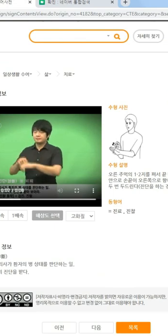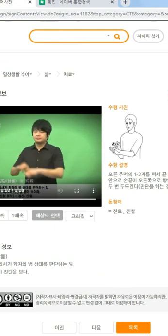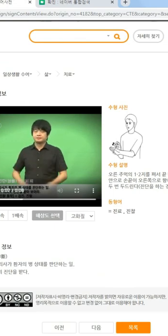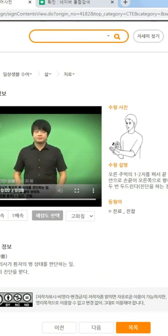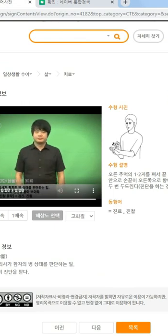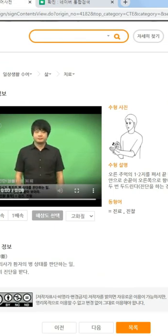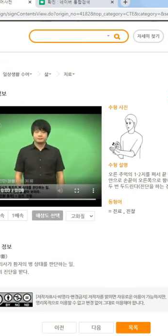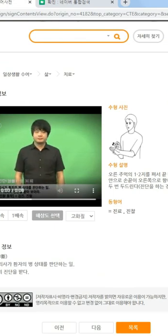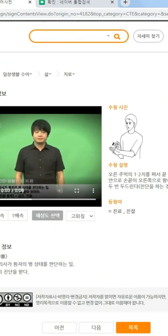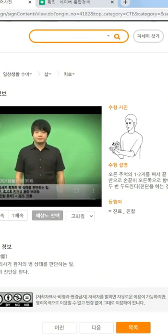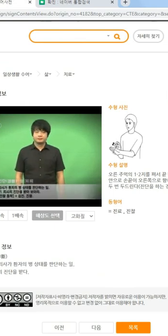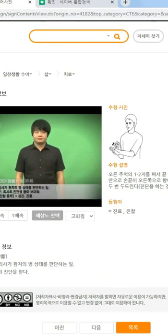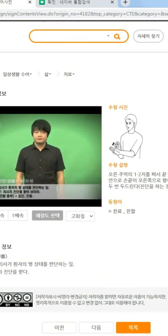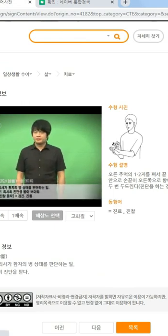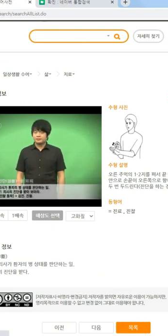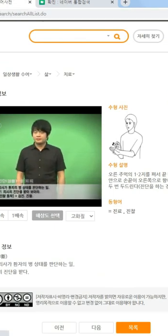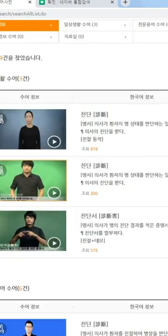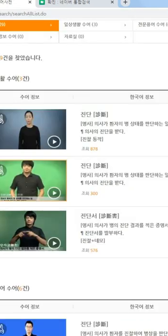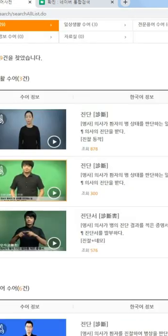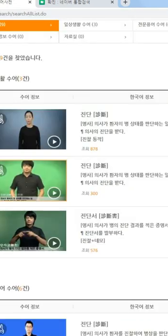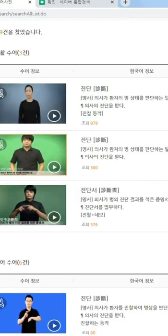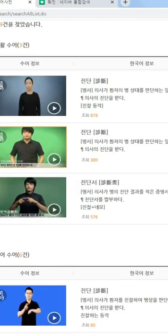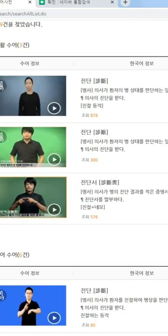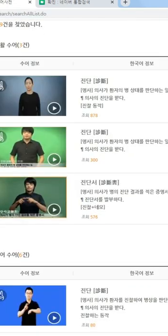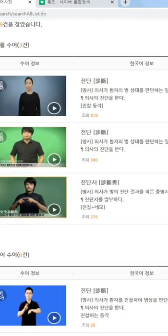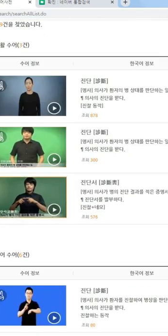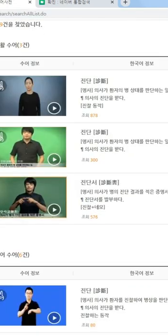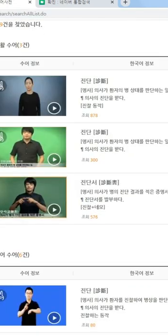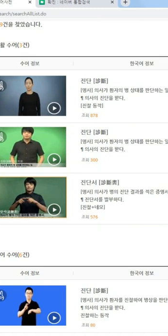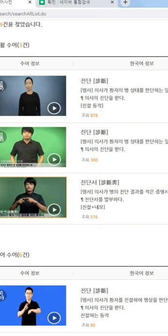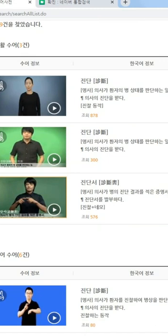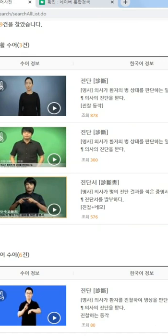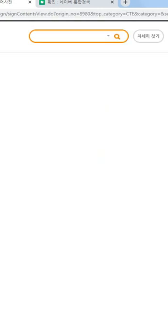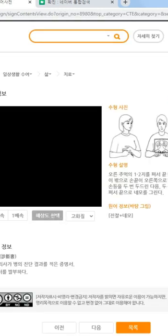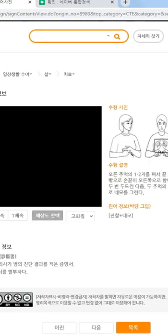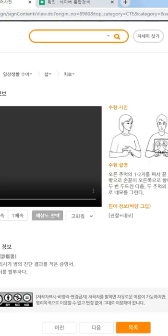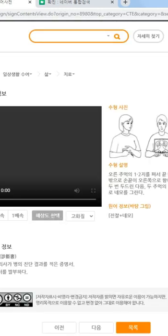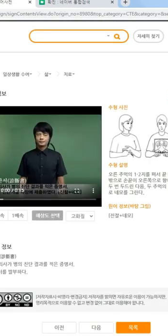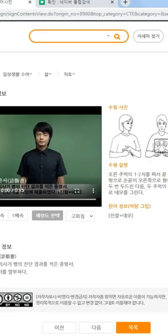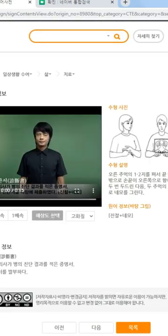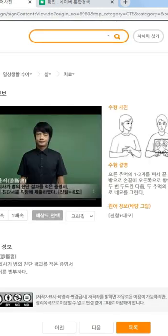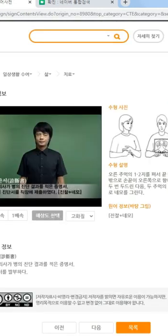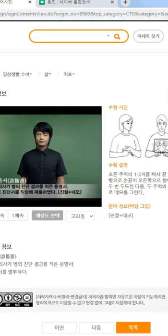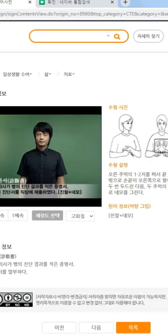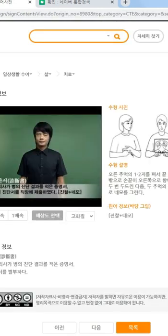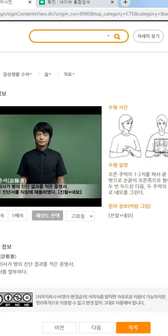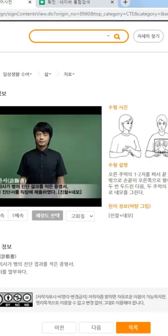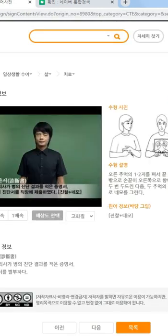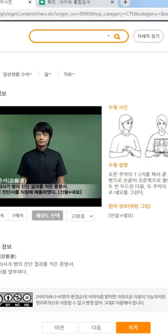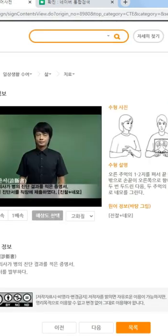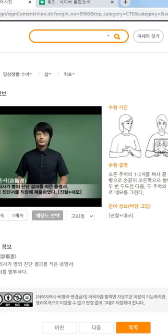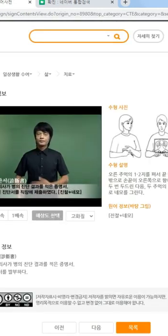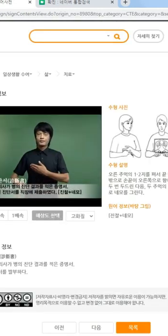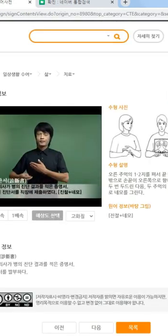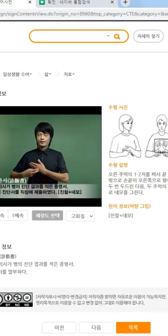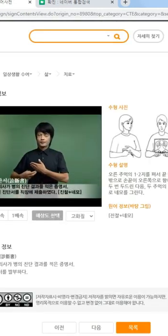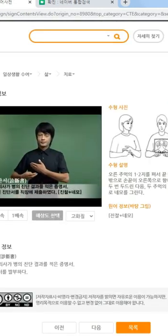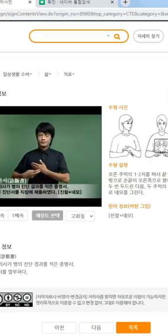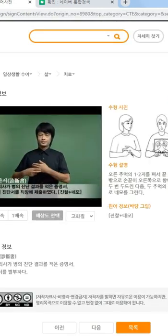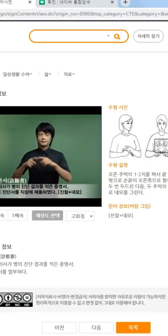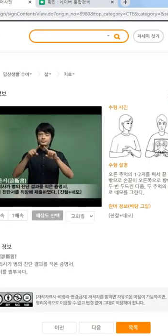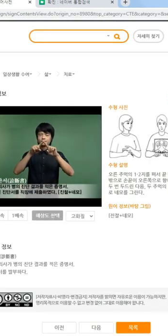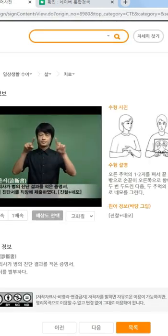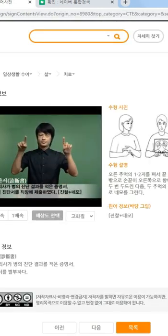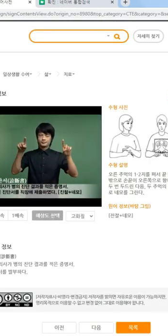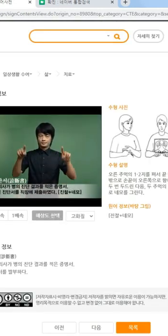이건 의사가 진단하는 거고.